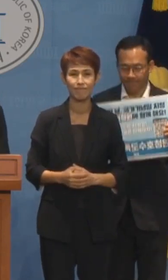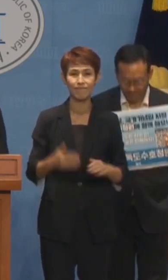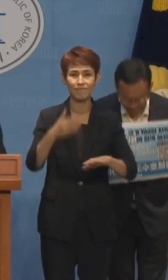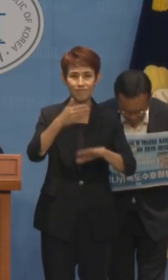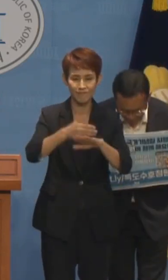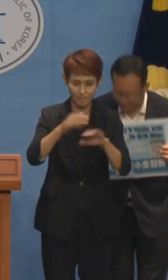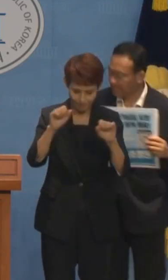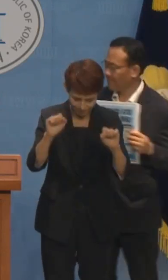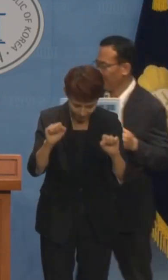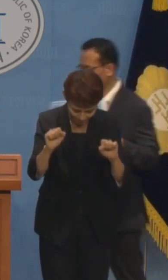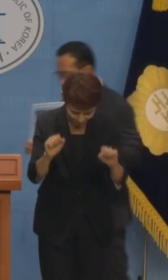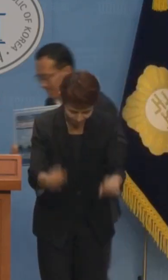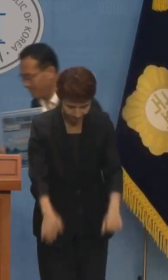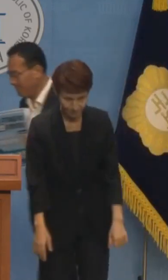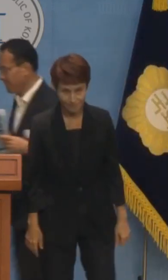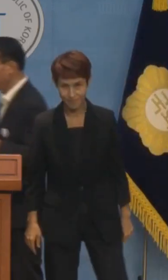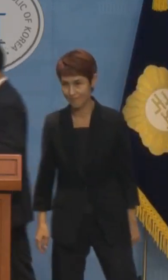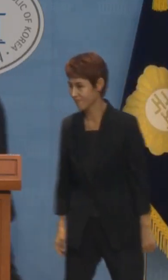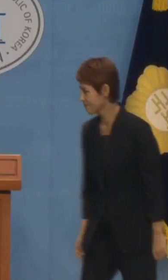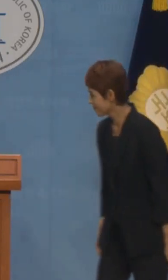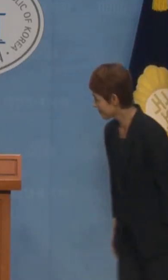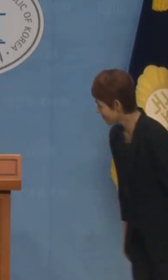고맙습니다 감사합니다